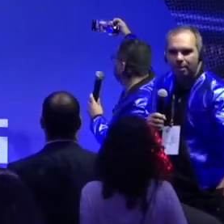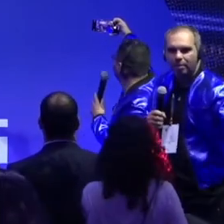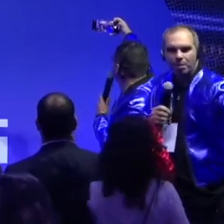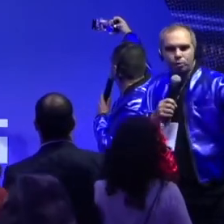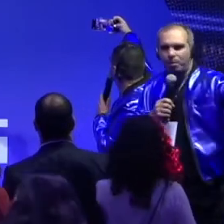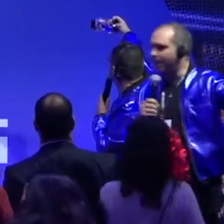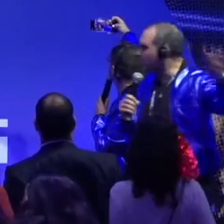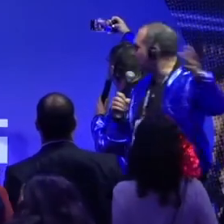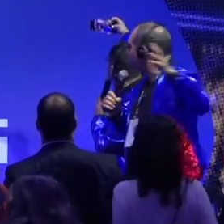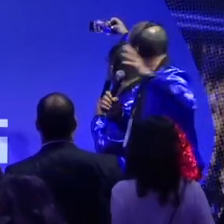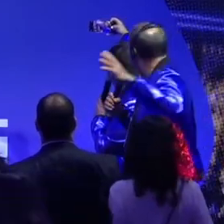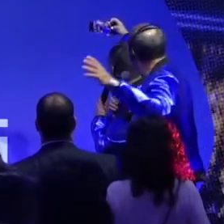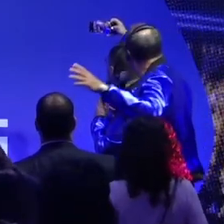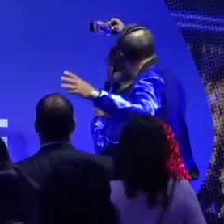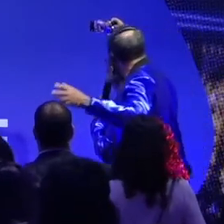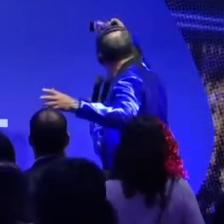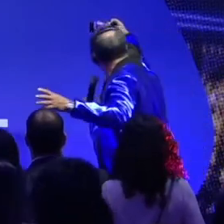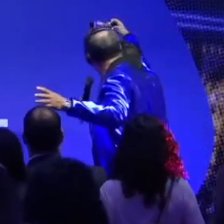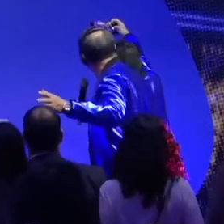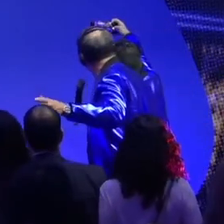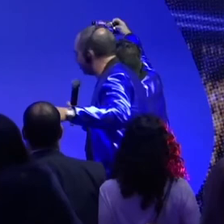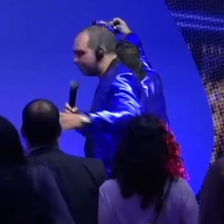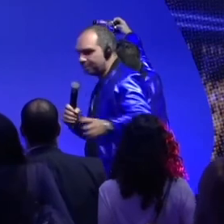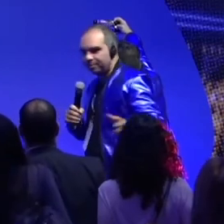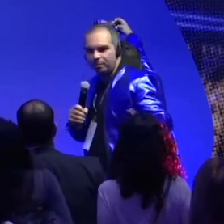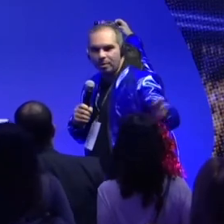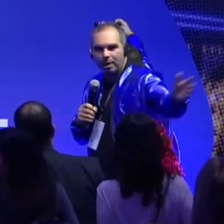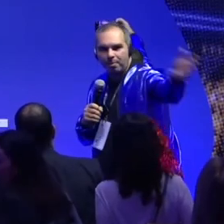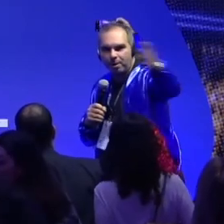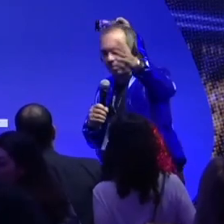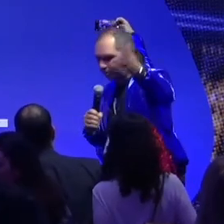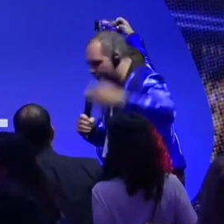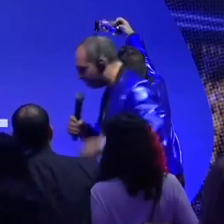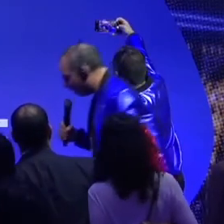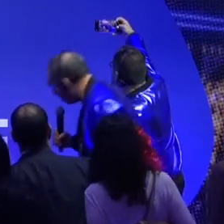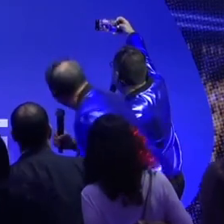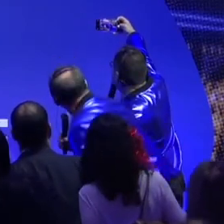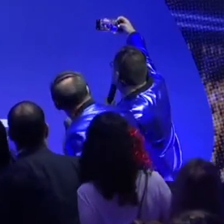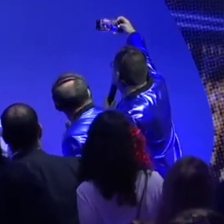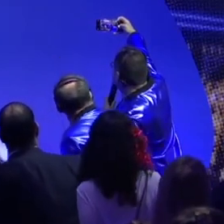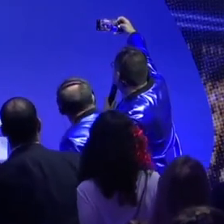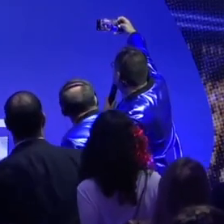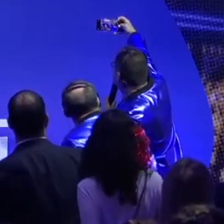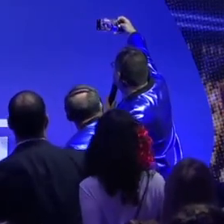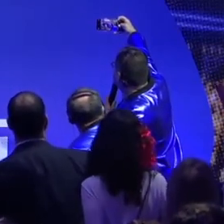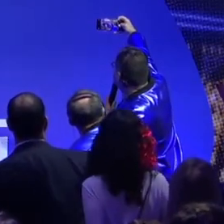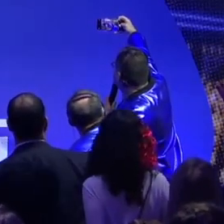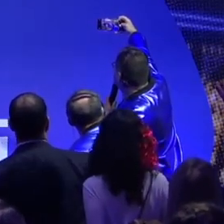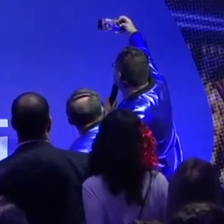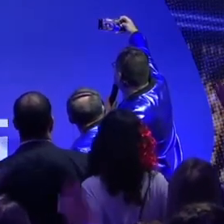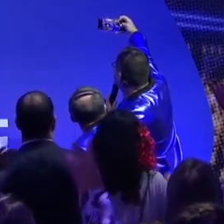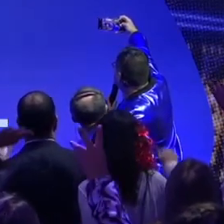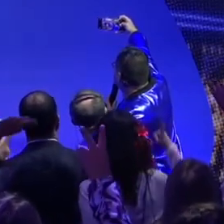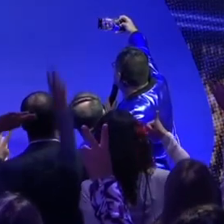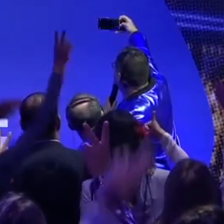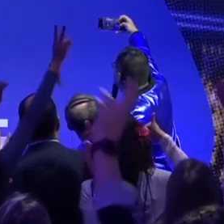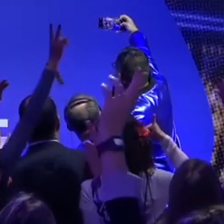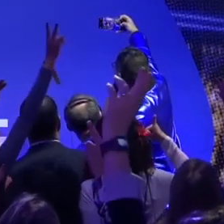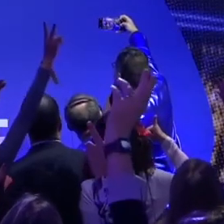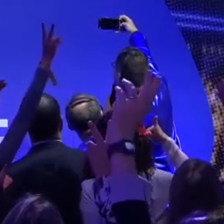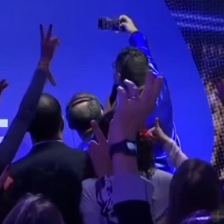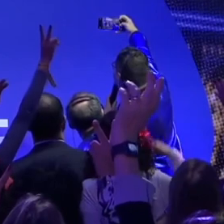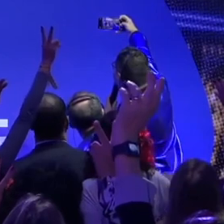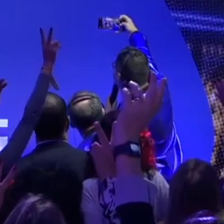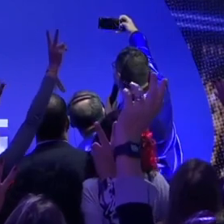Vem. Vamos ajudar. Peraí, tô arrumando ainda aqui. Segura aí. E vamos lá. Um, dois, três e...